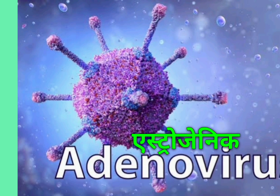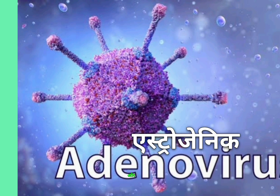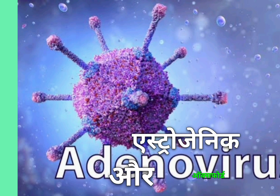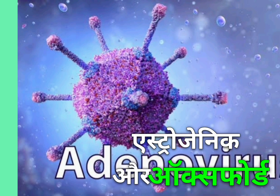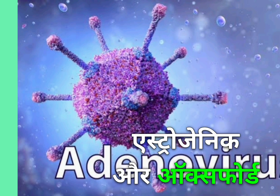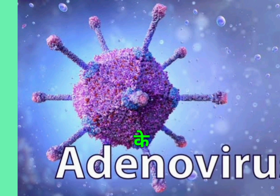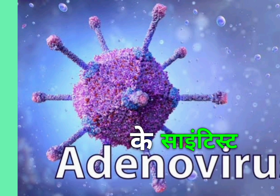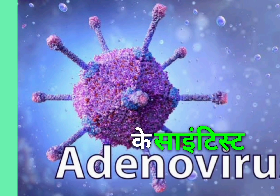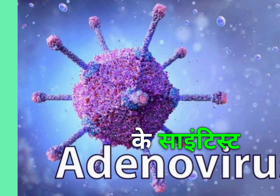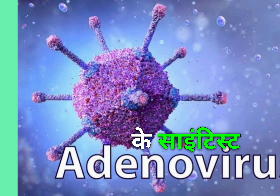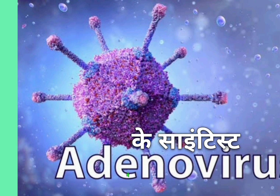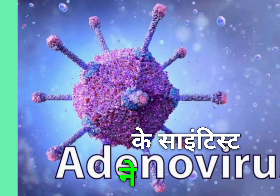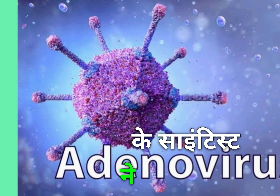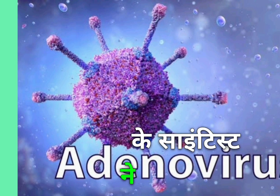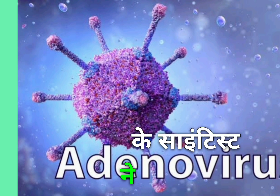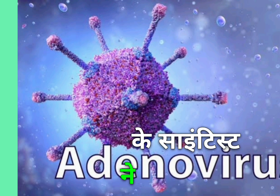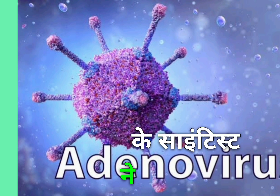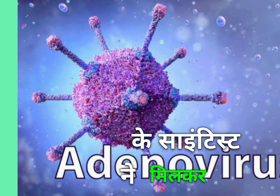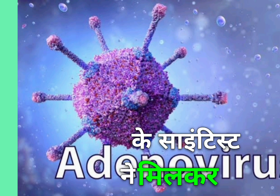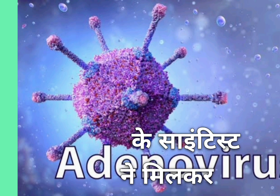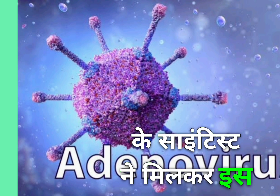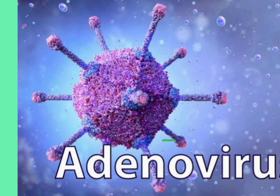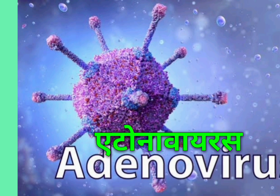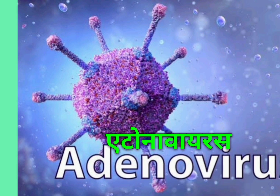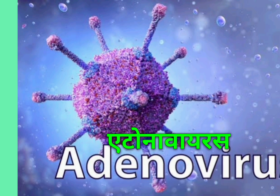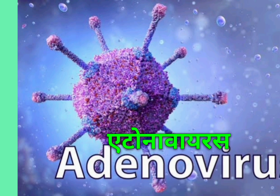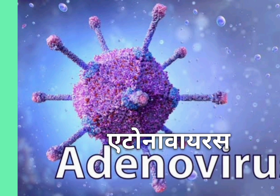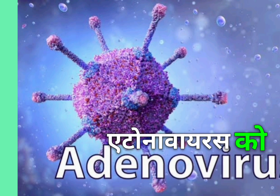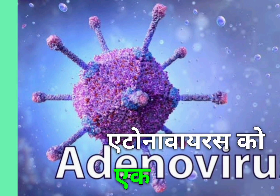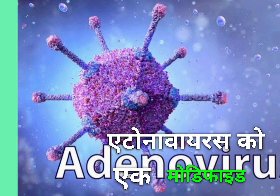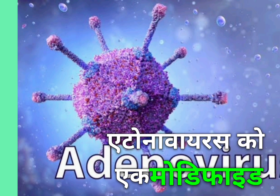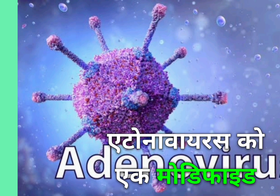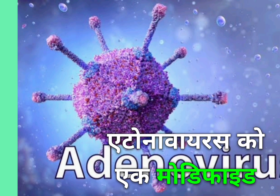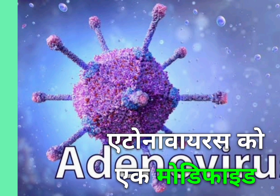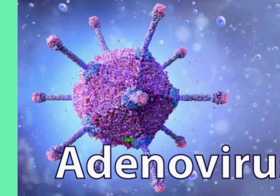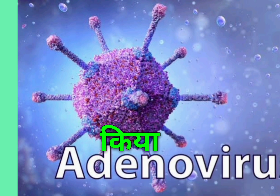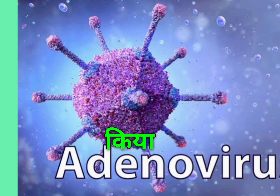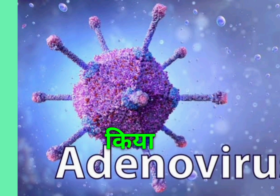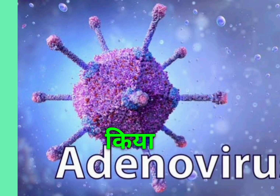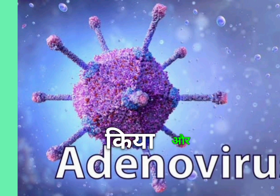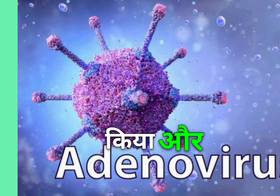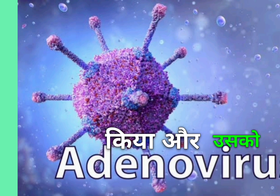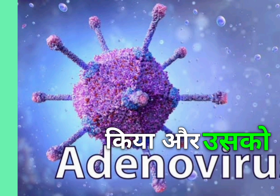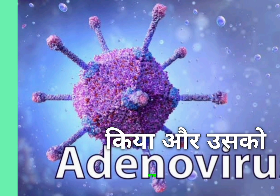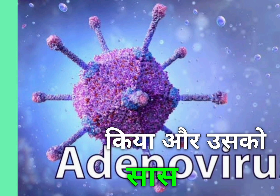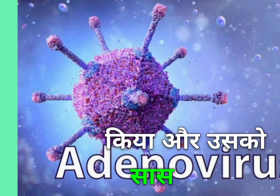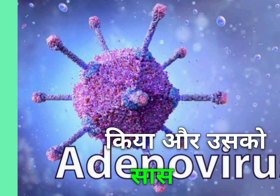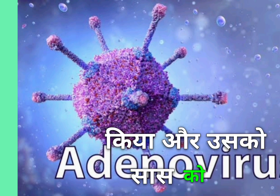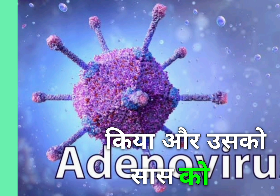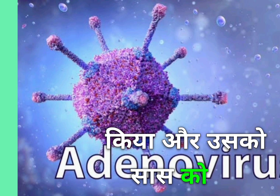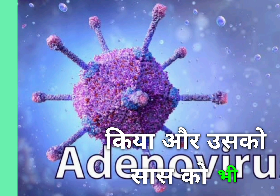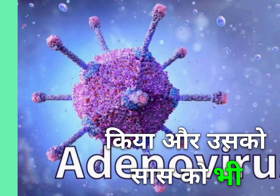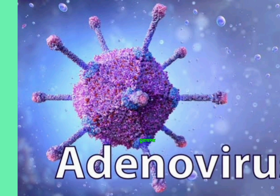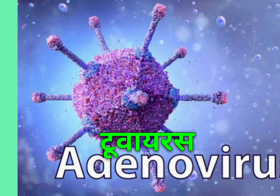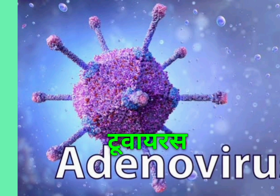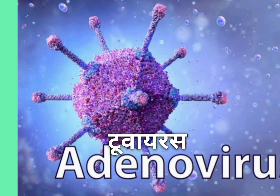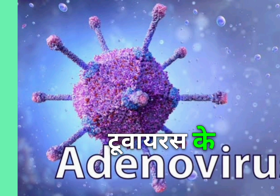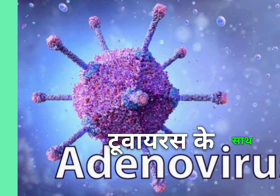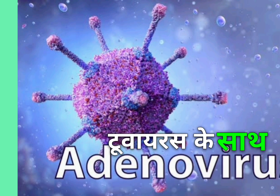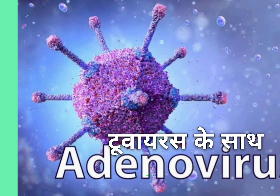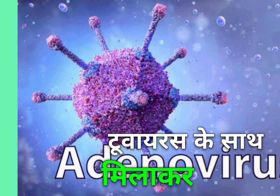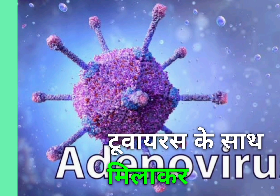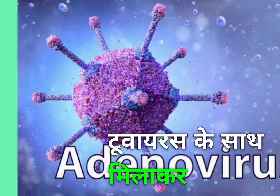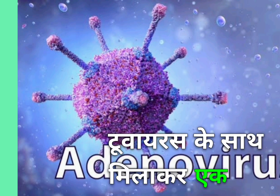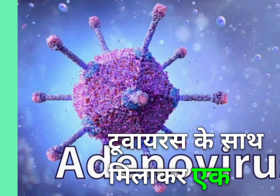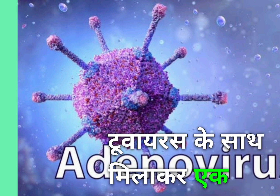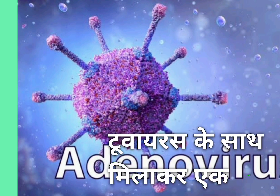एस्ट्राजेनेका और ऑक्सफोर्ड के साइंटिस्ट ने मिलके इस एडेनो वायरस को एक मॉडिफाइड किया और उसको SARS-CoV-2 वायरस के